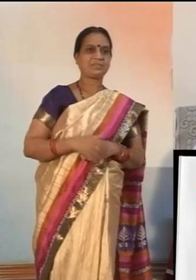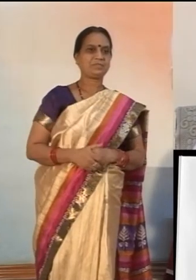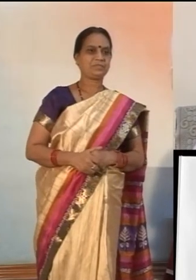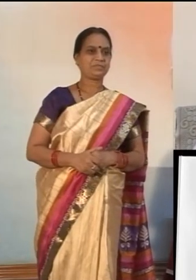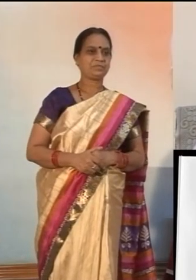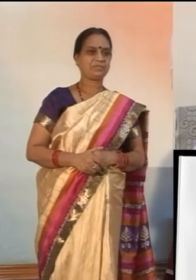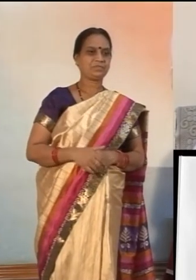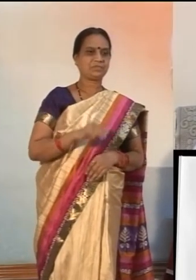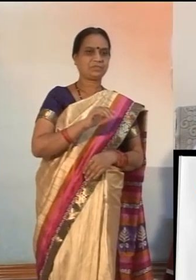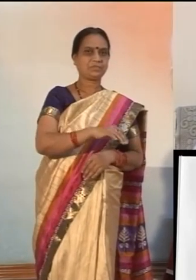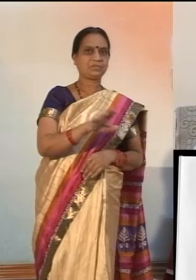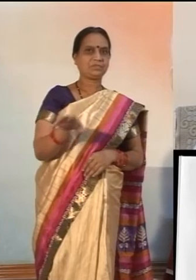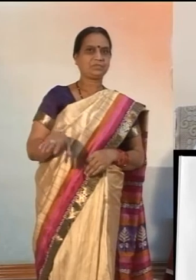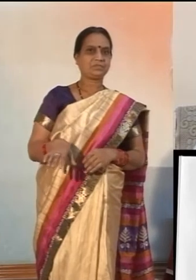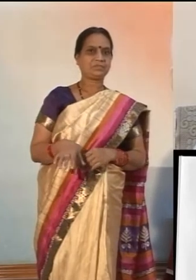वास्तव में